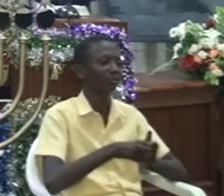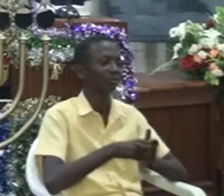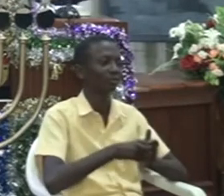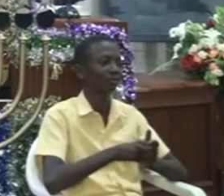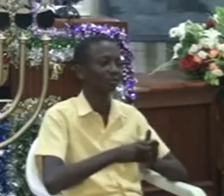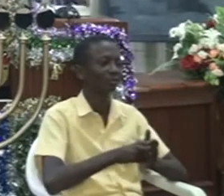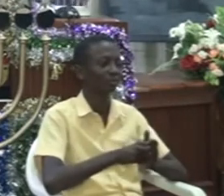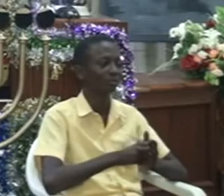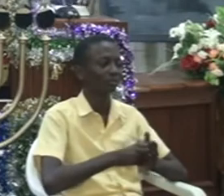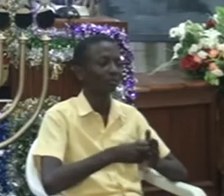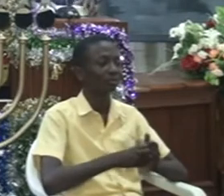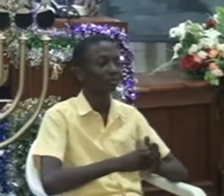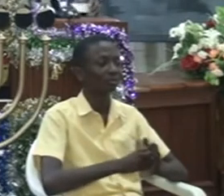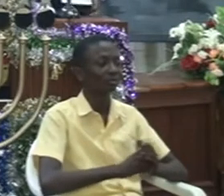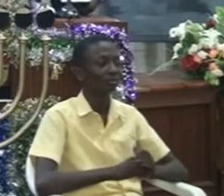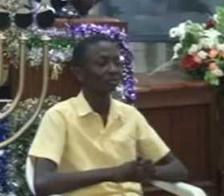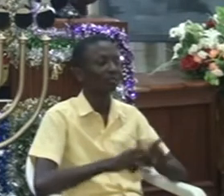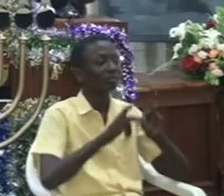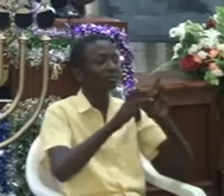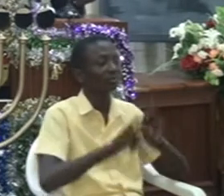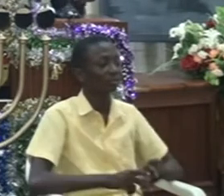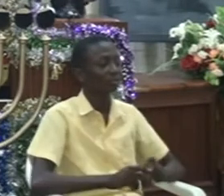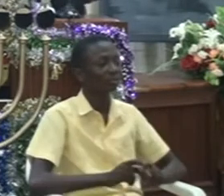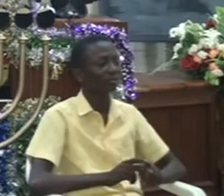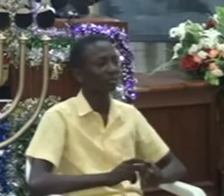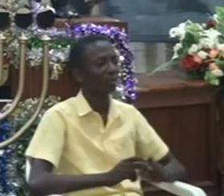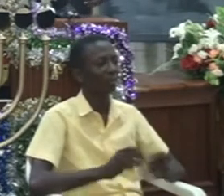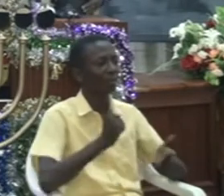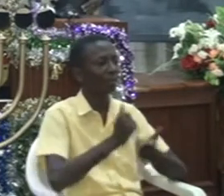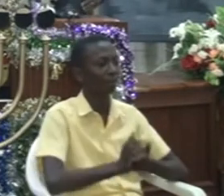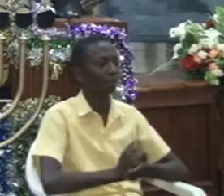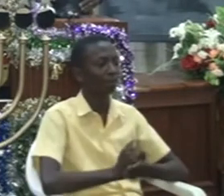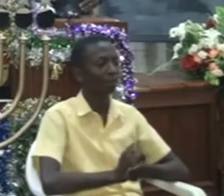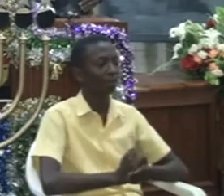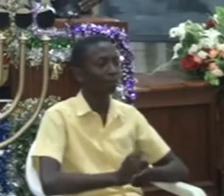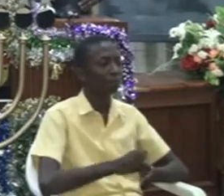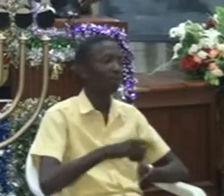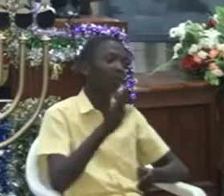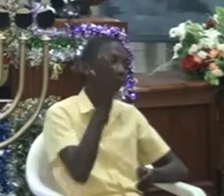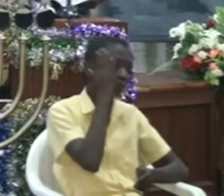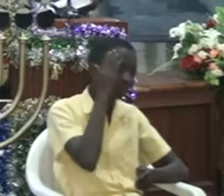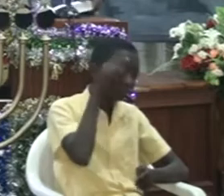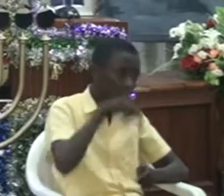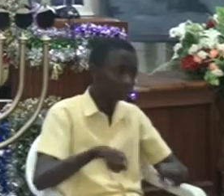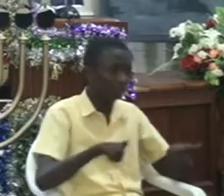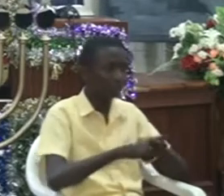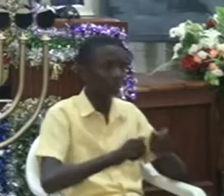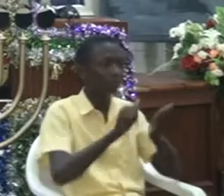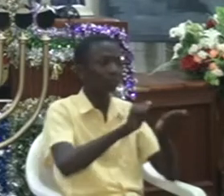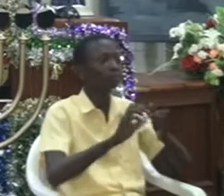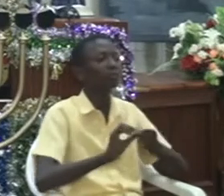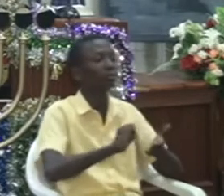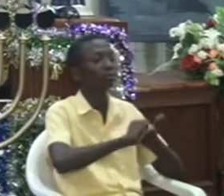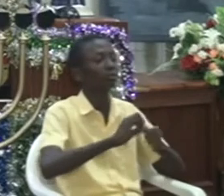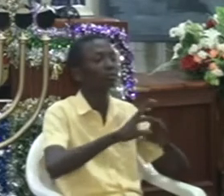bouge pas il là. Quelqu'un saute il non. On vous a dit quand même du baptême mais sans sensation.